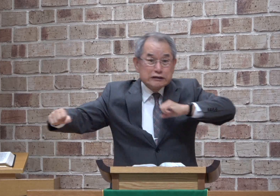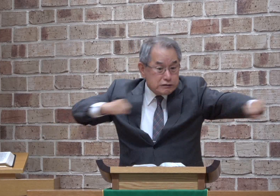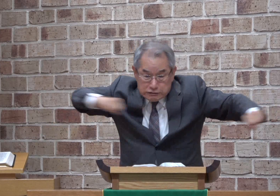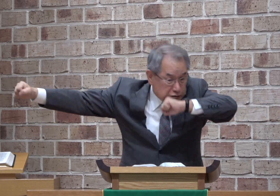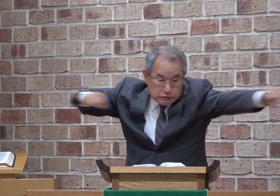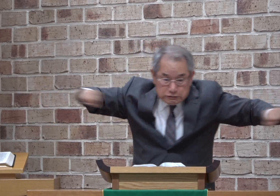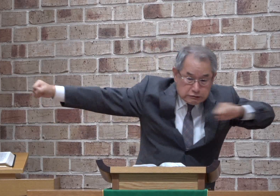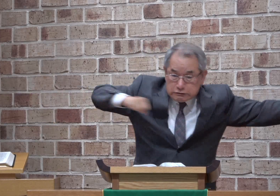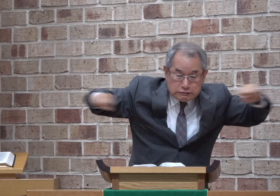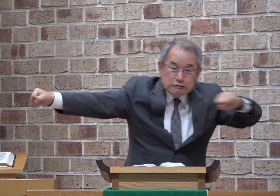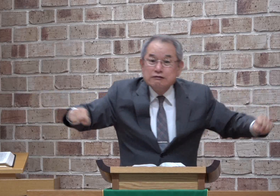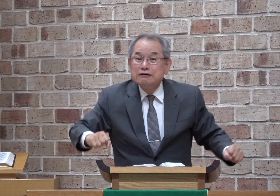피해를 주지 않고 싶은데